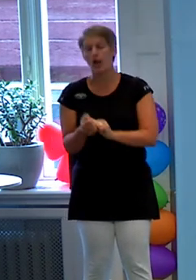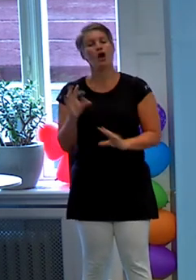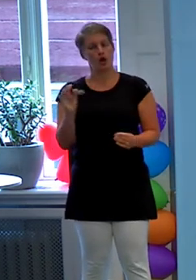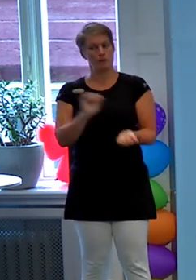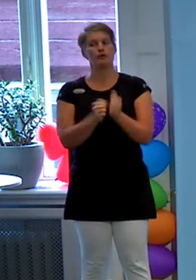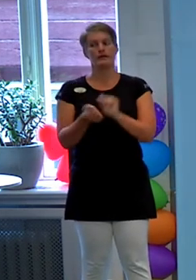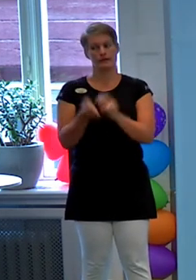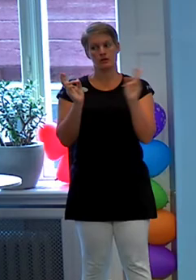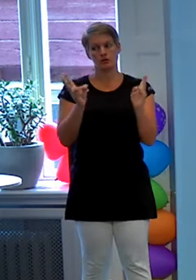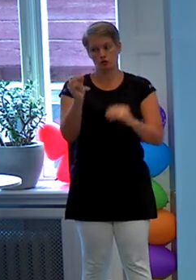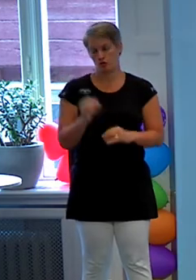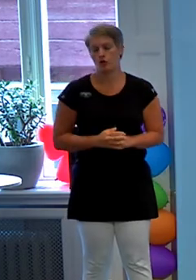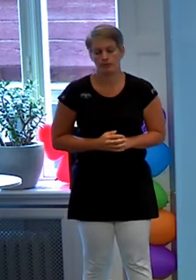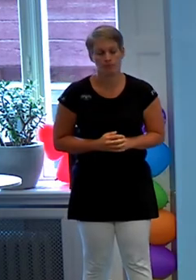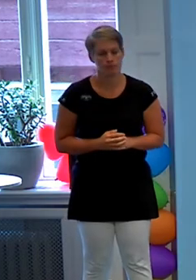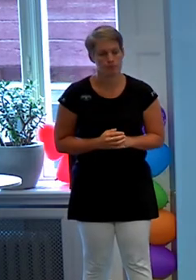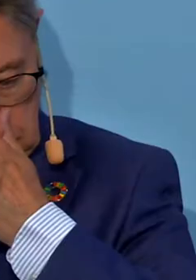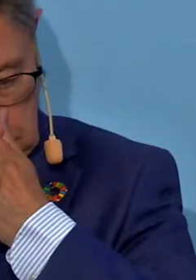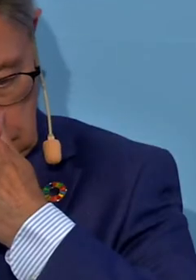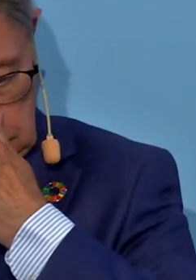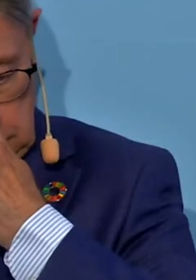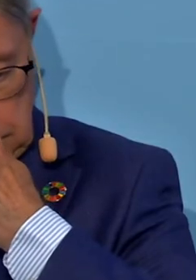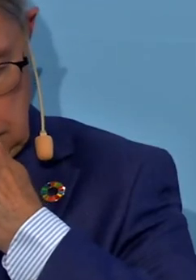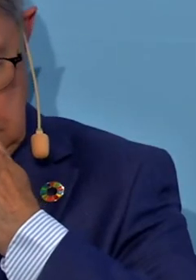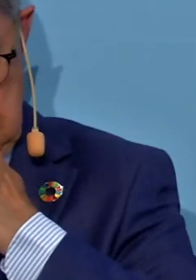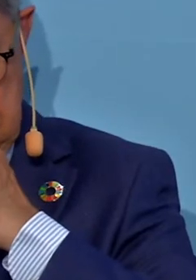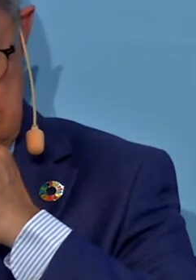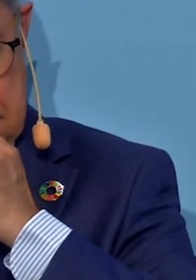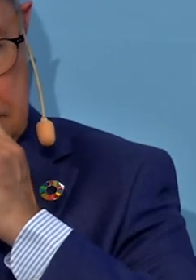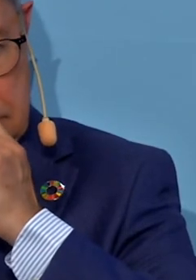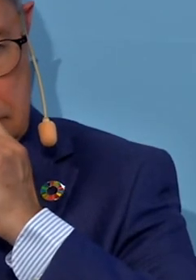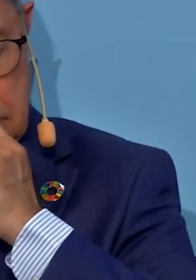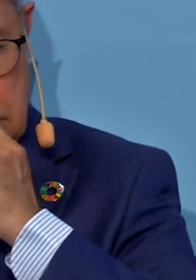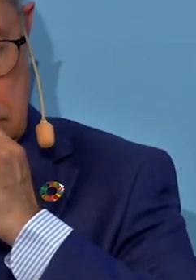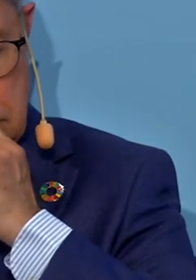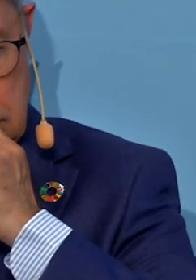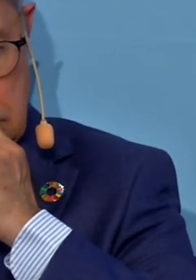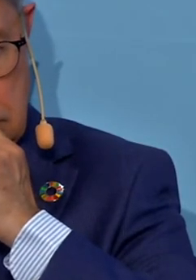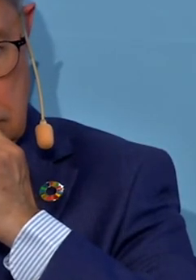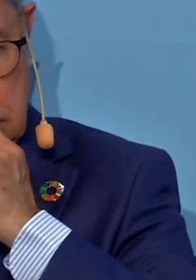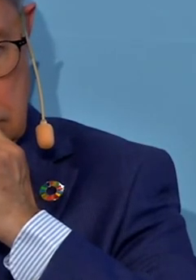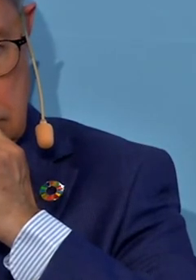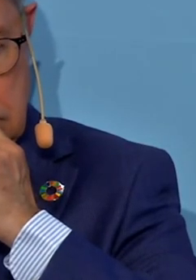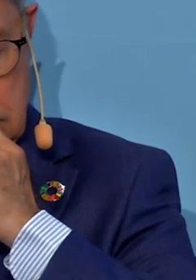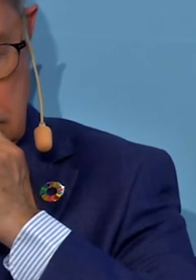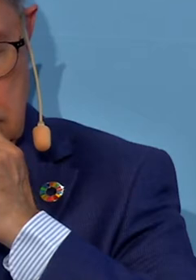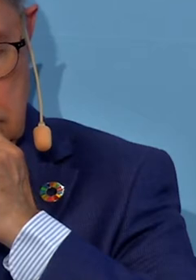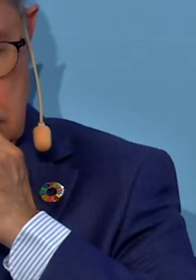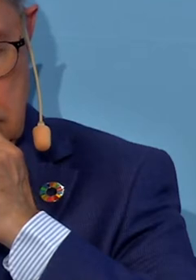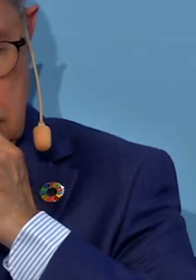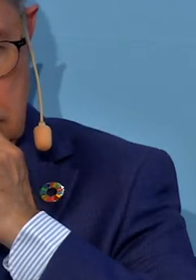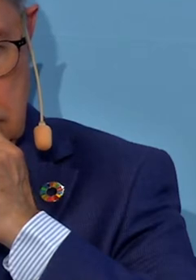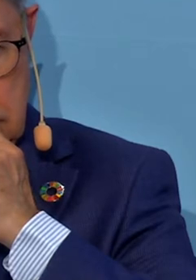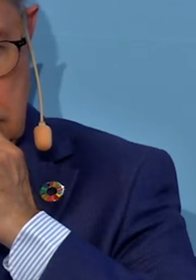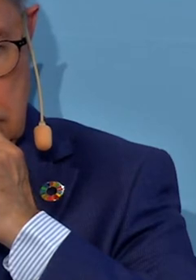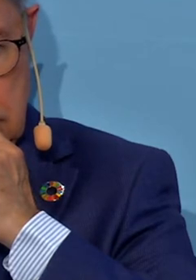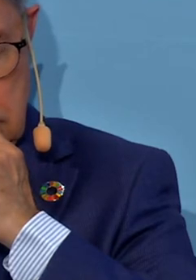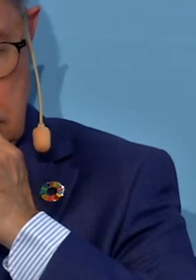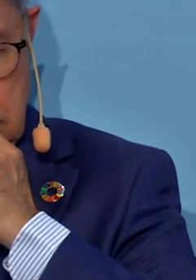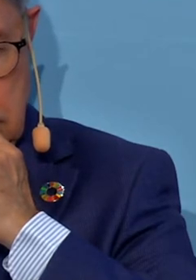Politik också. I Kiel, i landesregeringen, sitter det även ett danskt mindre